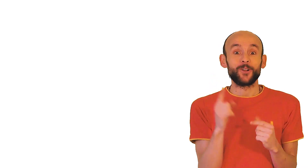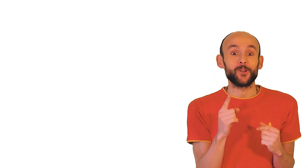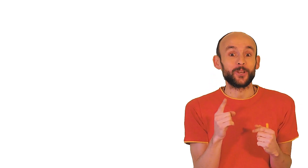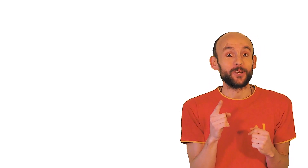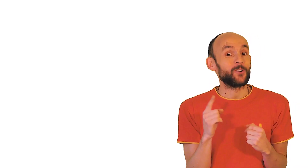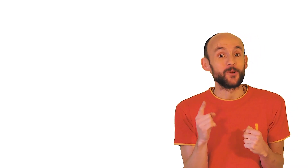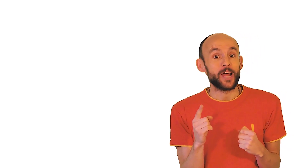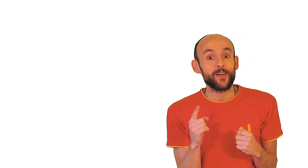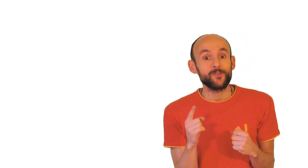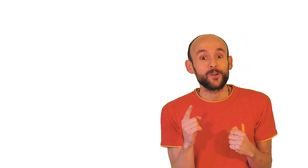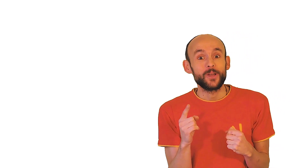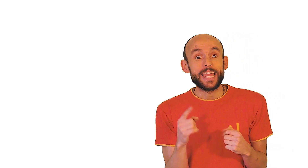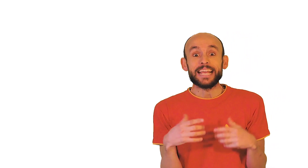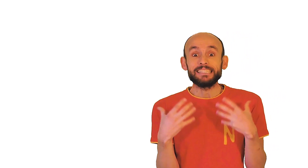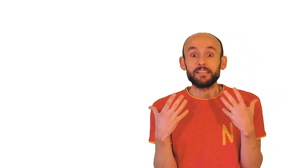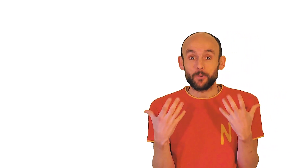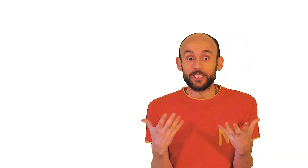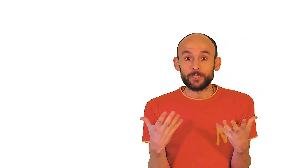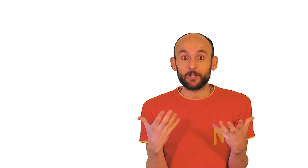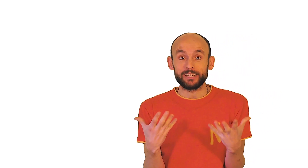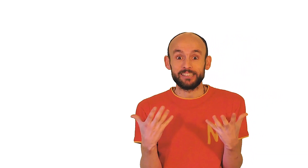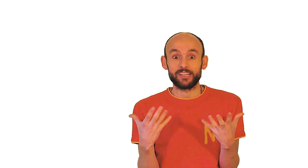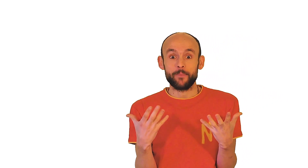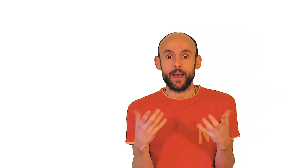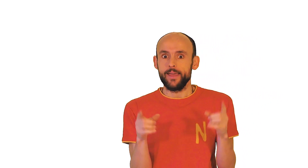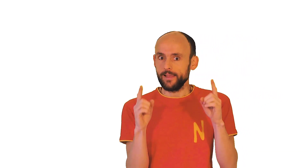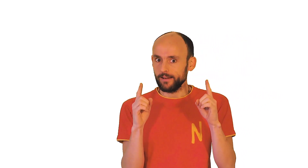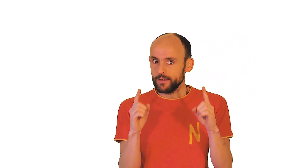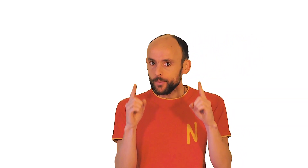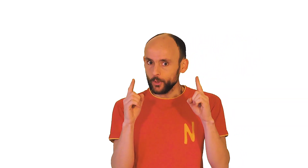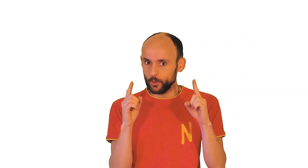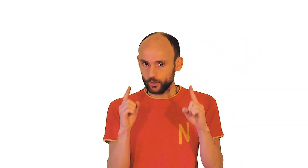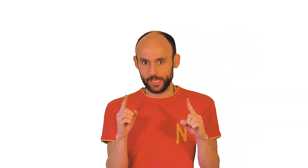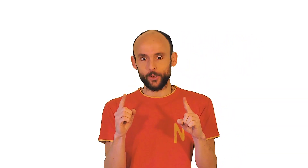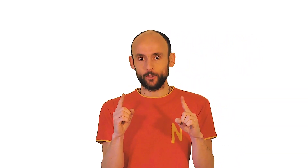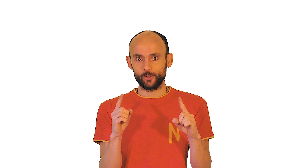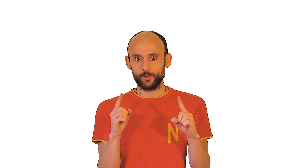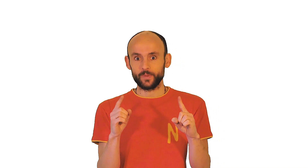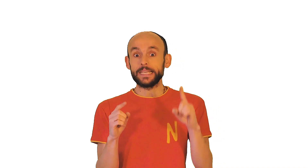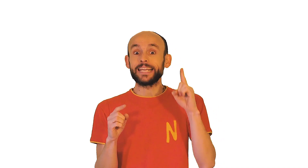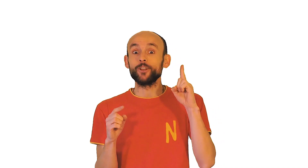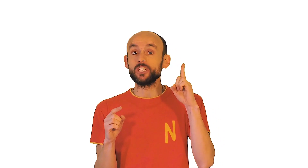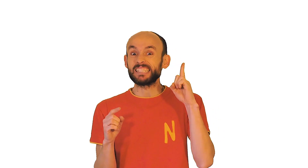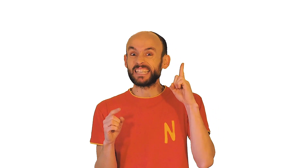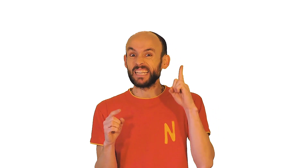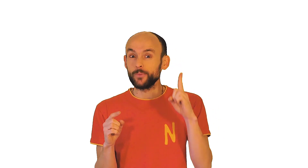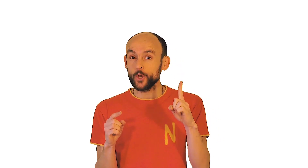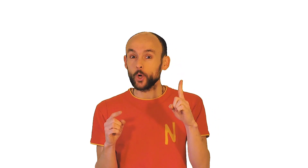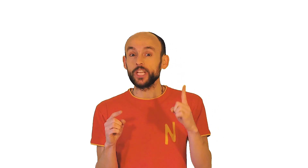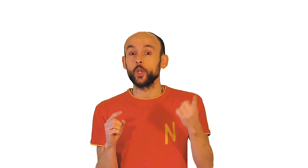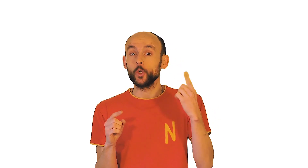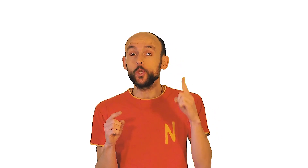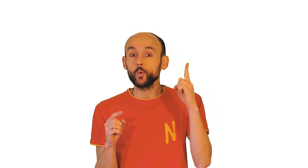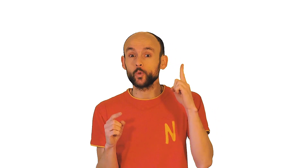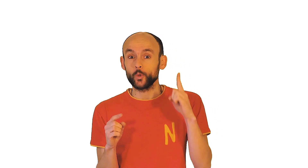Y colorín colorado, este cuento que se llama El libro de los cerdos y que lo escribió y lo